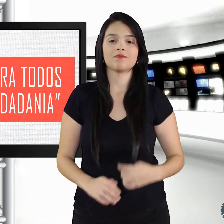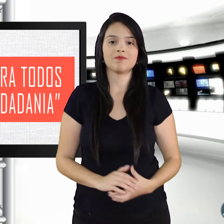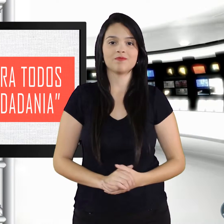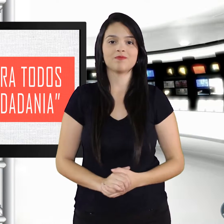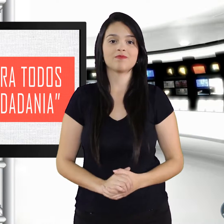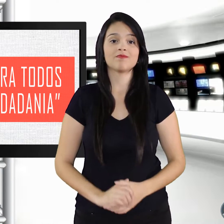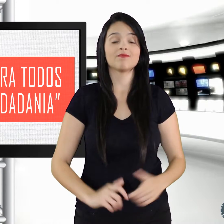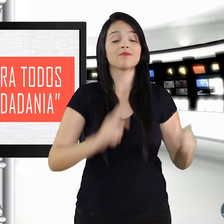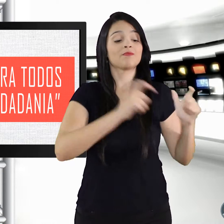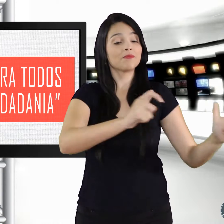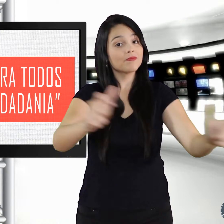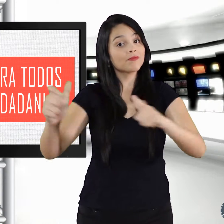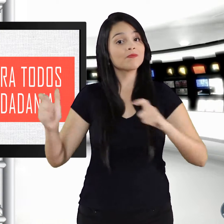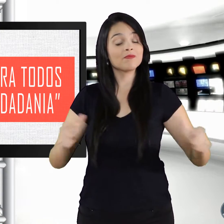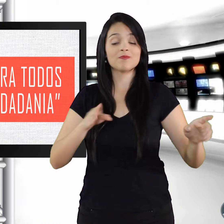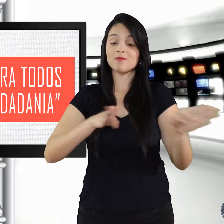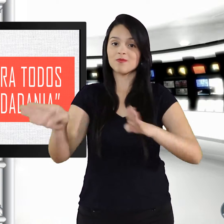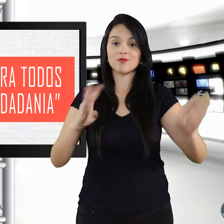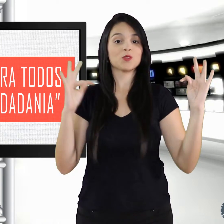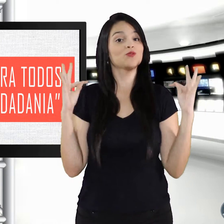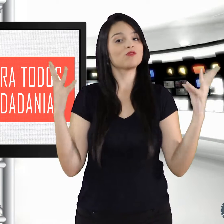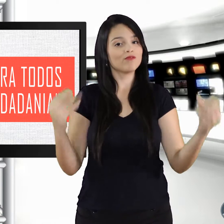Ambientes para todos, questão de cidadania.